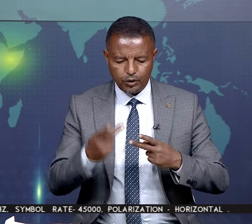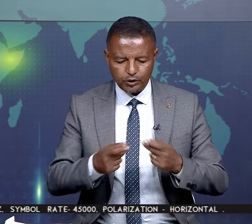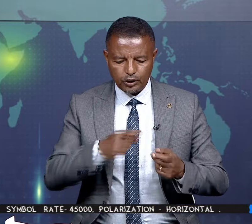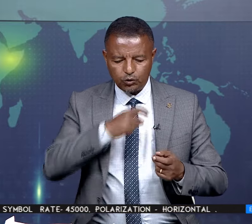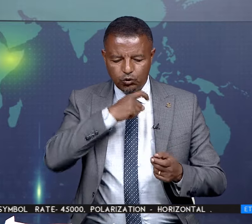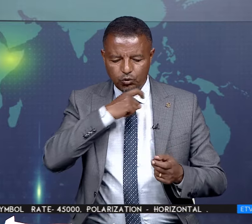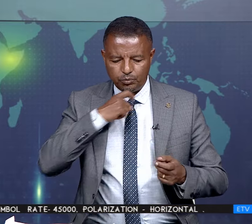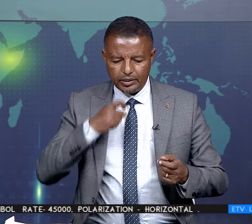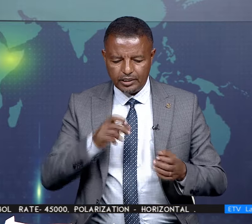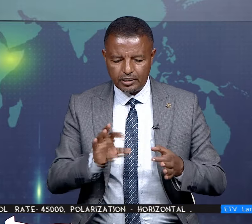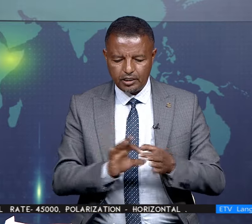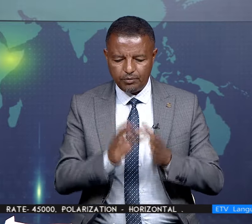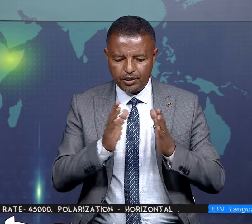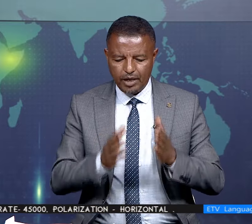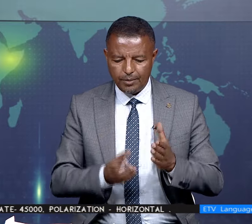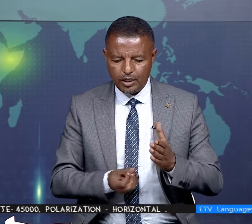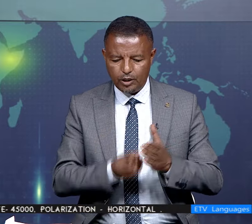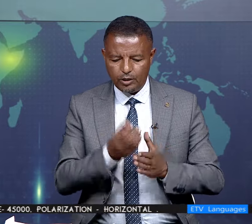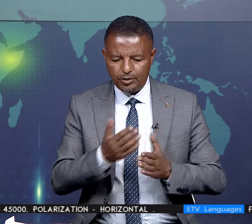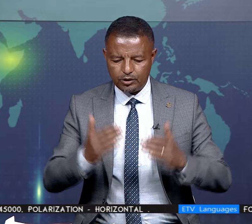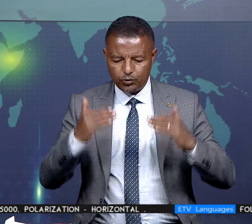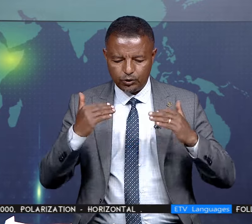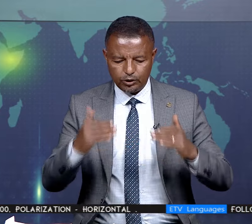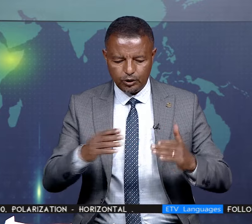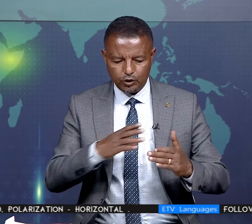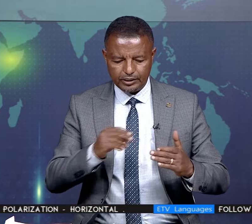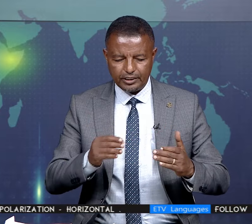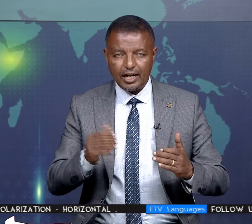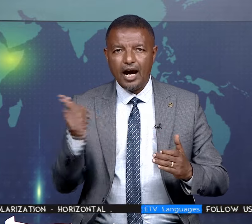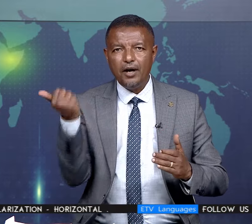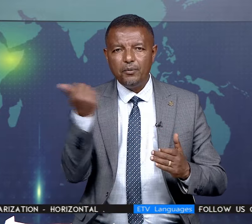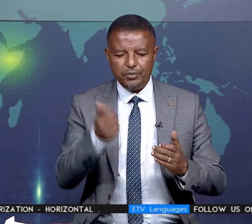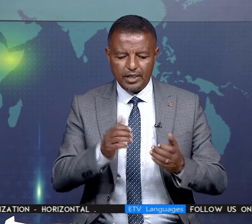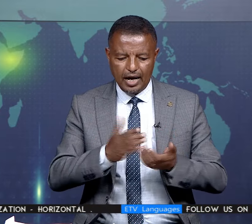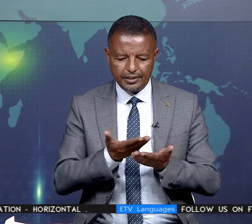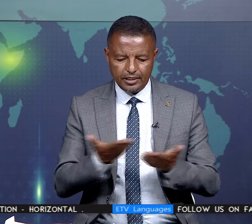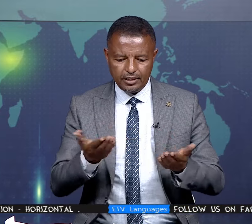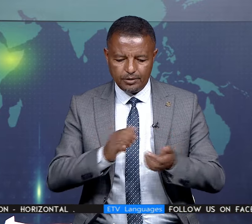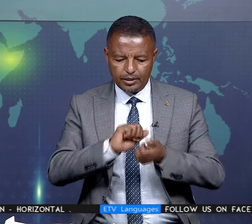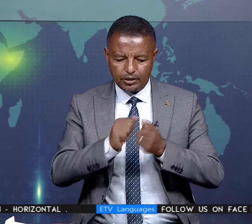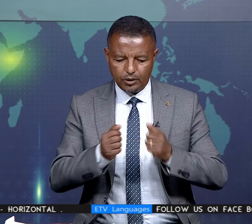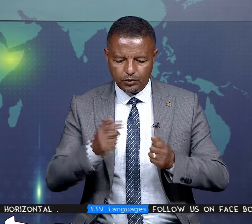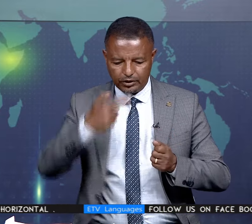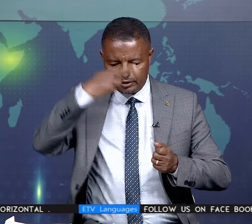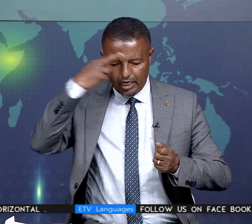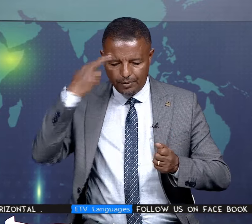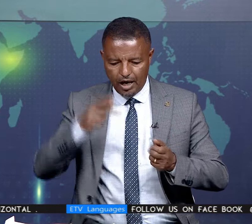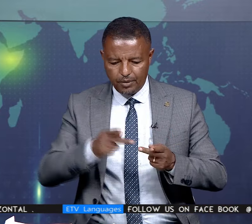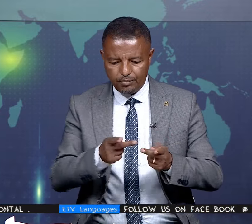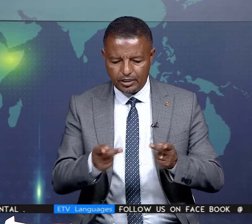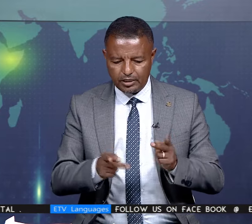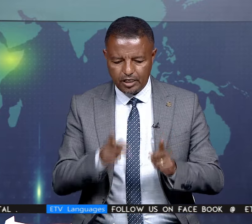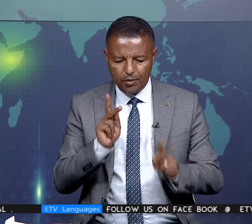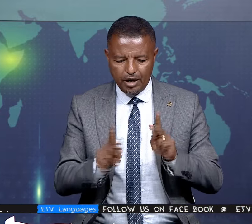ፕሮጀክቱ በደርግ በማህበራዊ ልማት ውስንነቶችና በአየር ንብረት ለውጥ ሳቢያ በቀጠና ማህበረሰብ